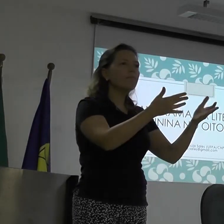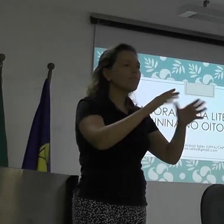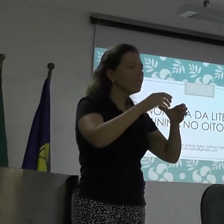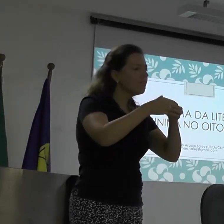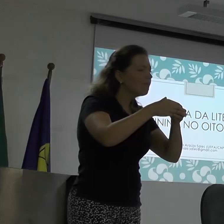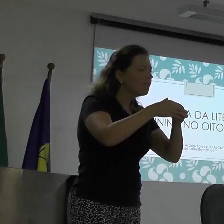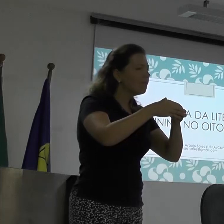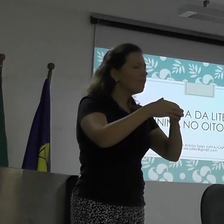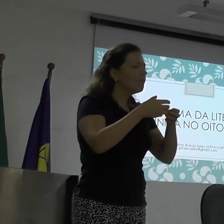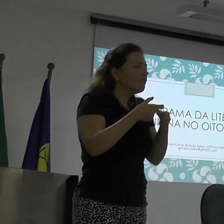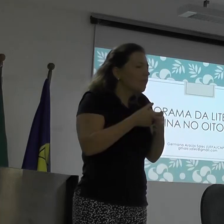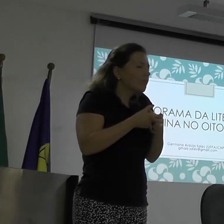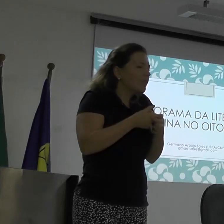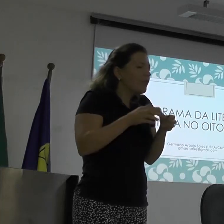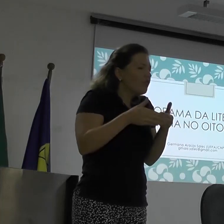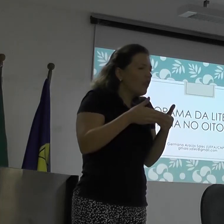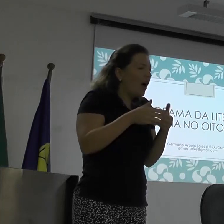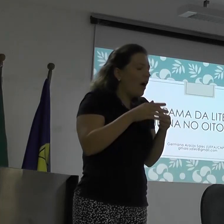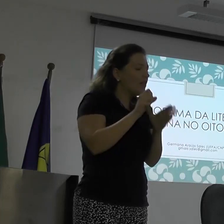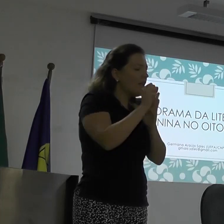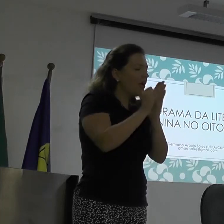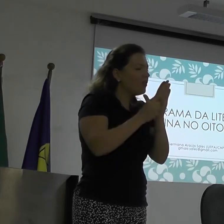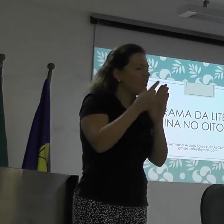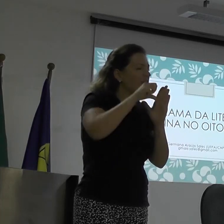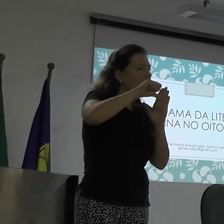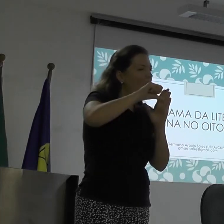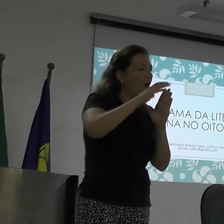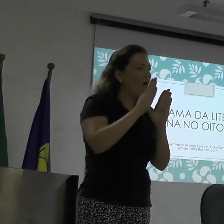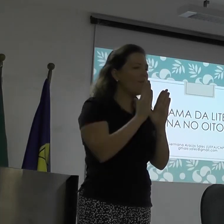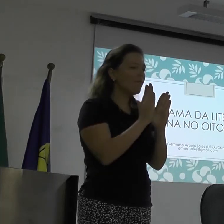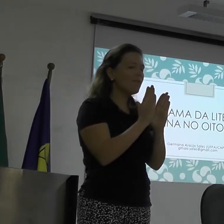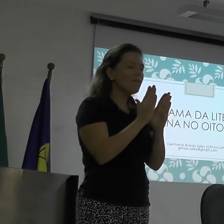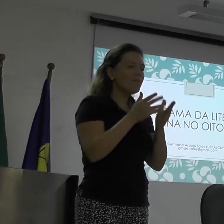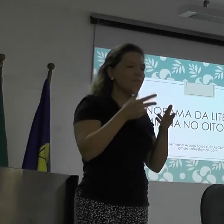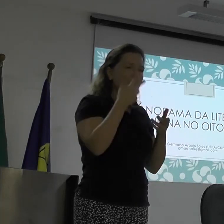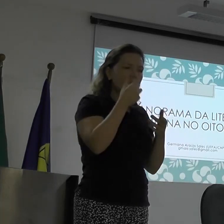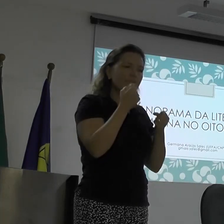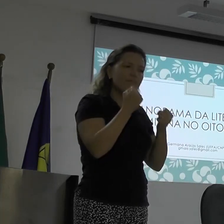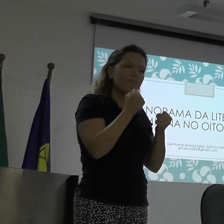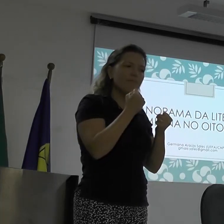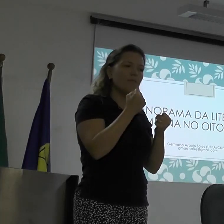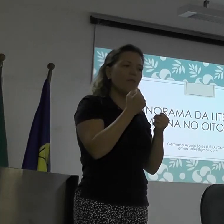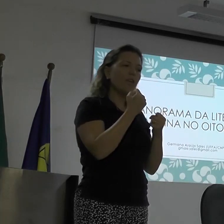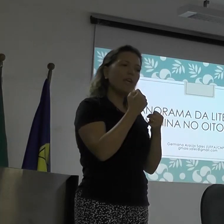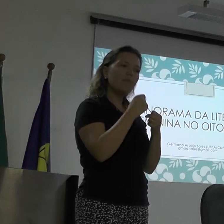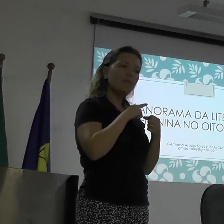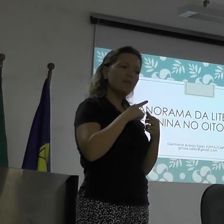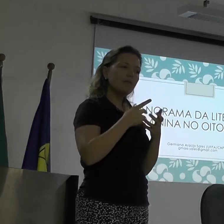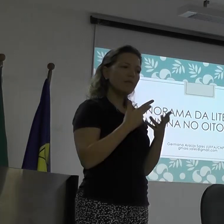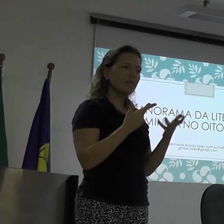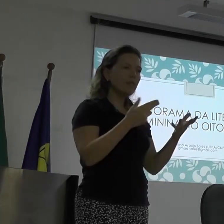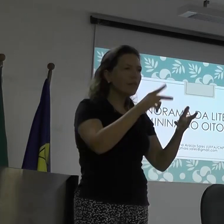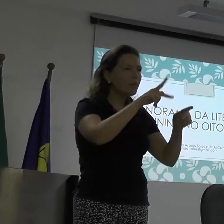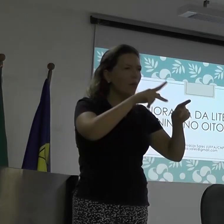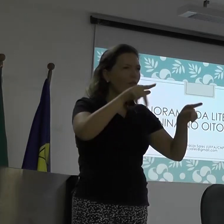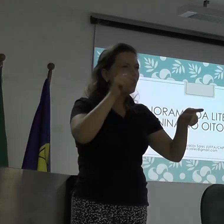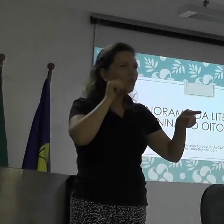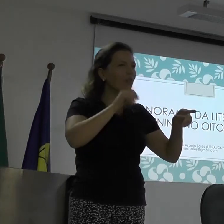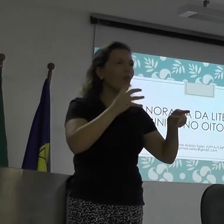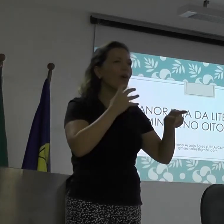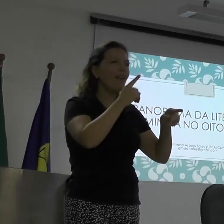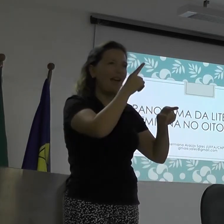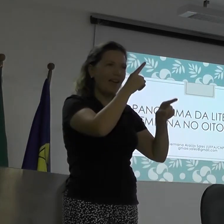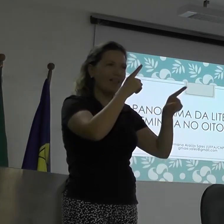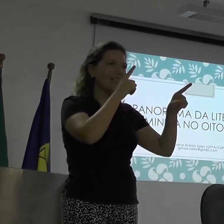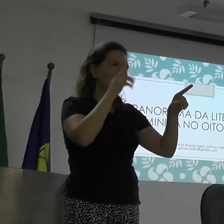cosmopolita no século XIX, sabe? Belém era uma efervescência. As professoras conhecem Belém, mas quem